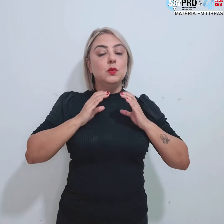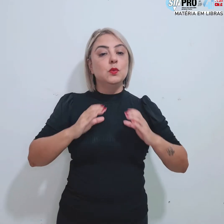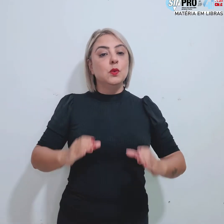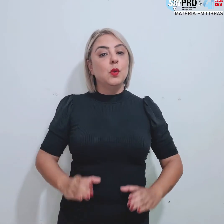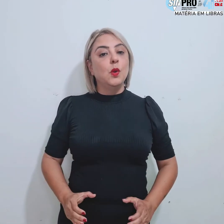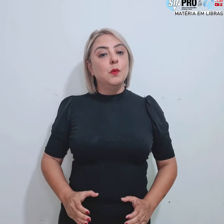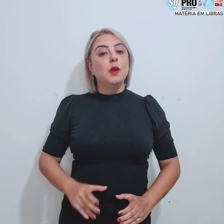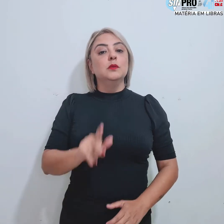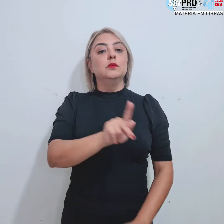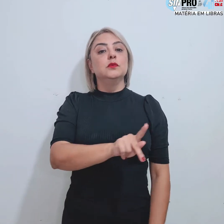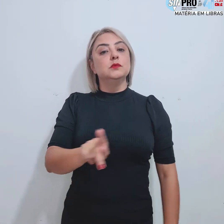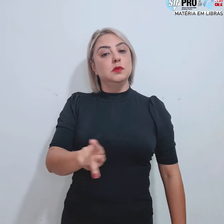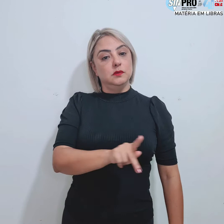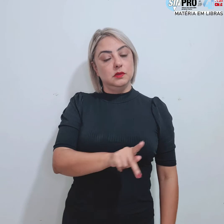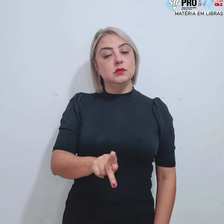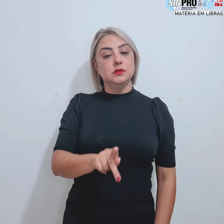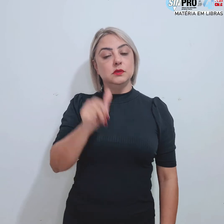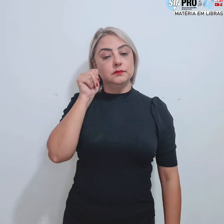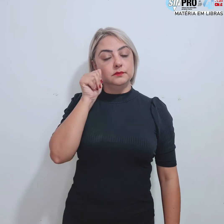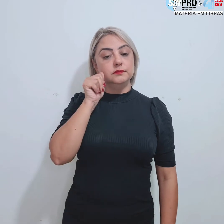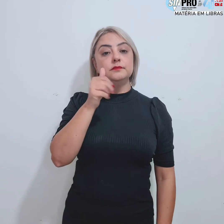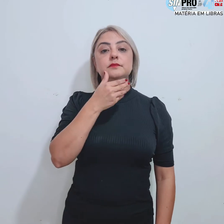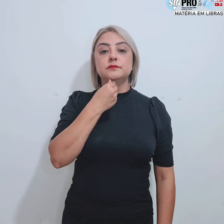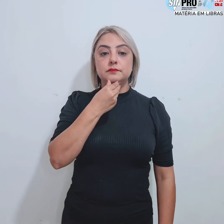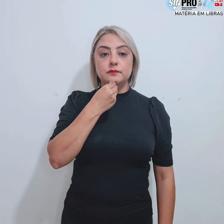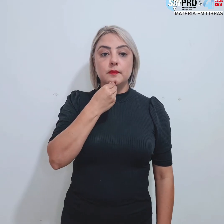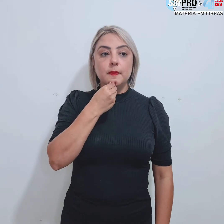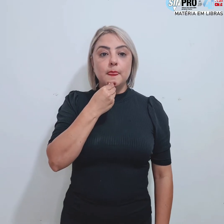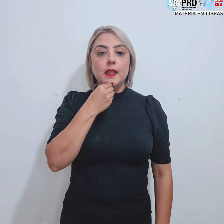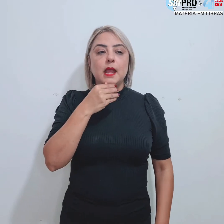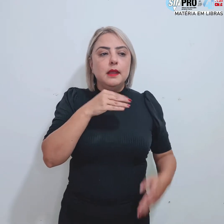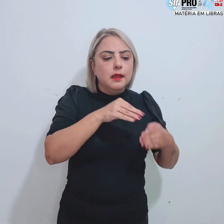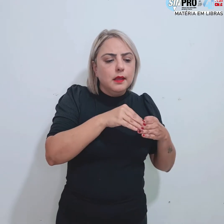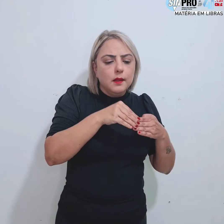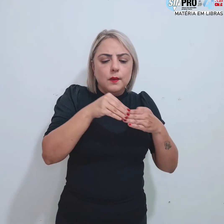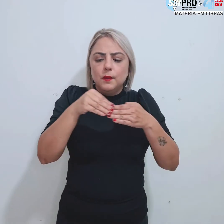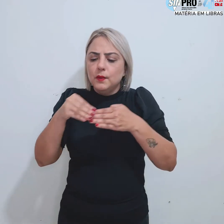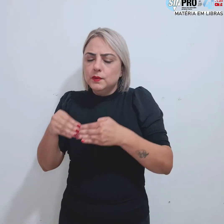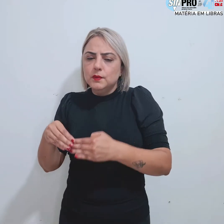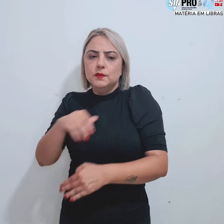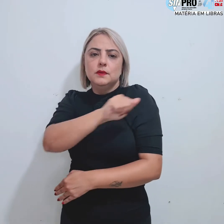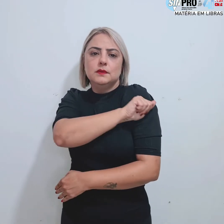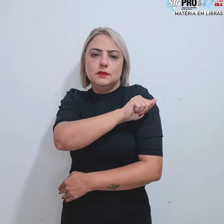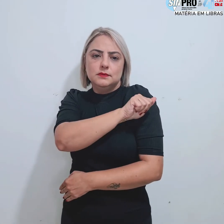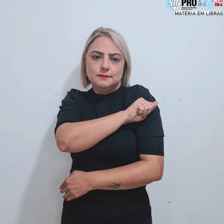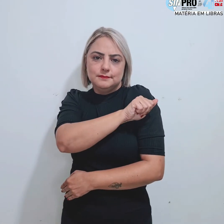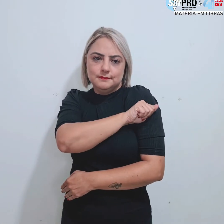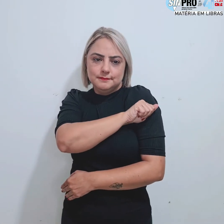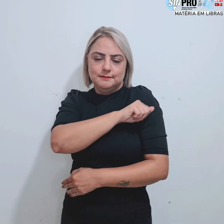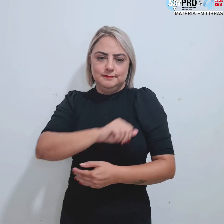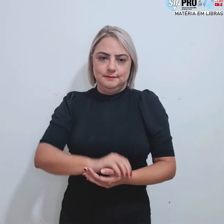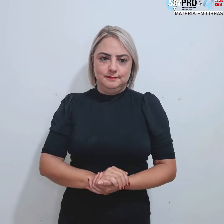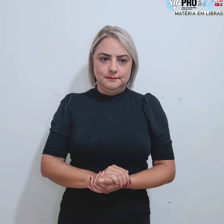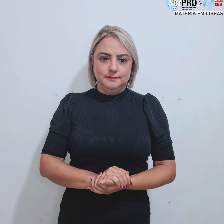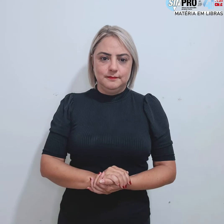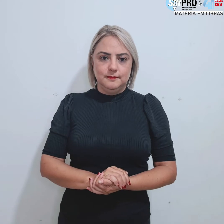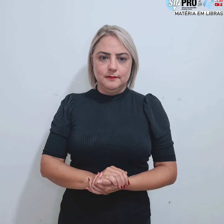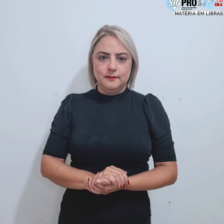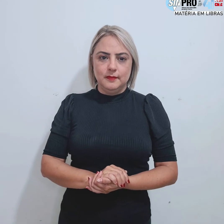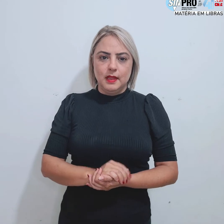comportamento dos professores e professoras que conduzem os alunos e as alunas. O